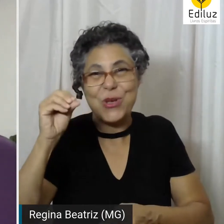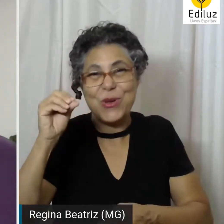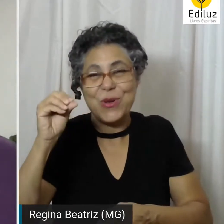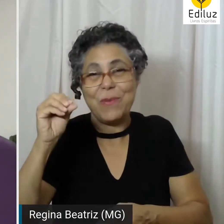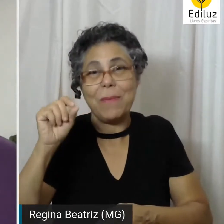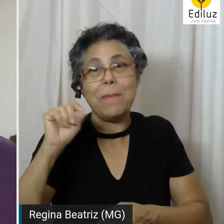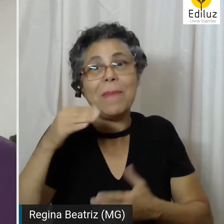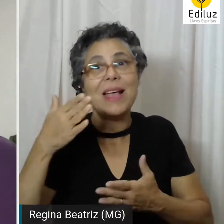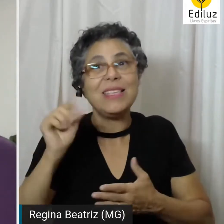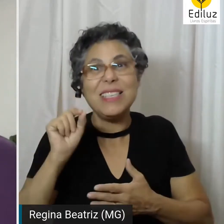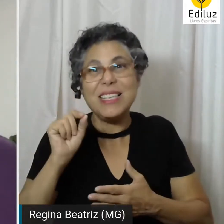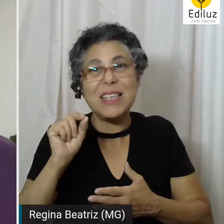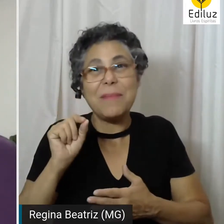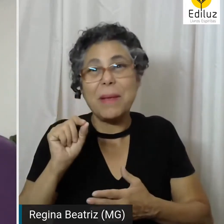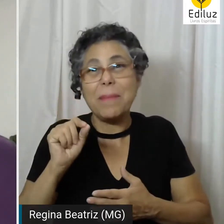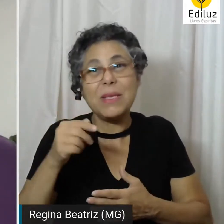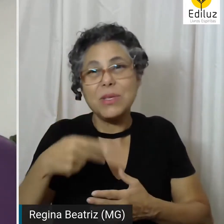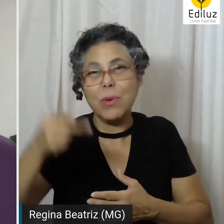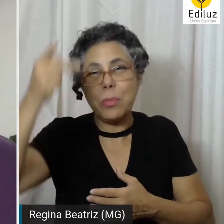o tolo,